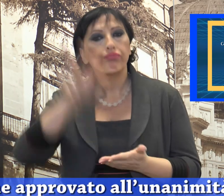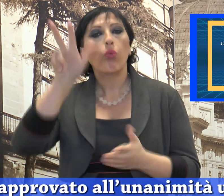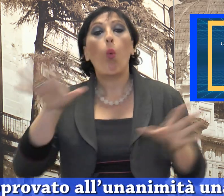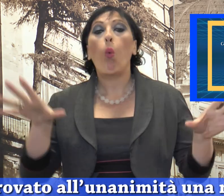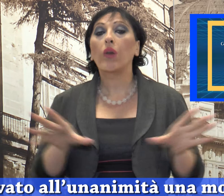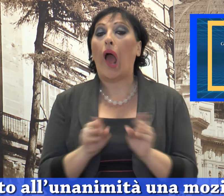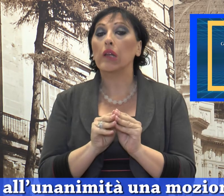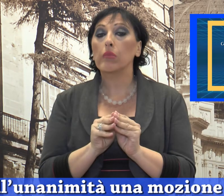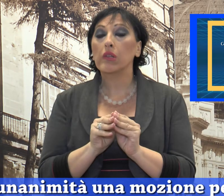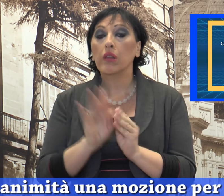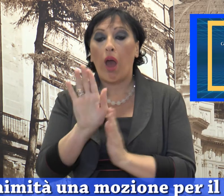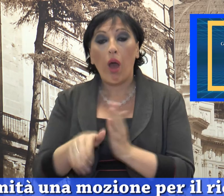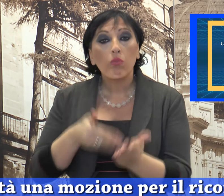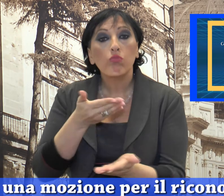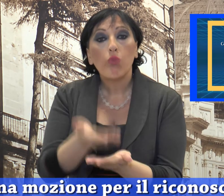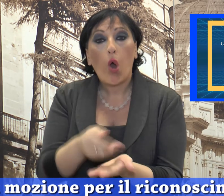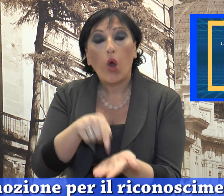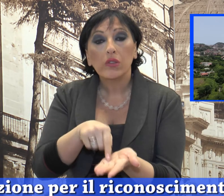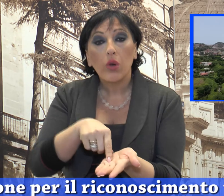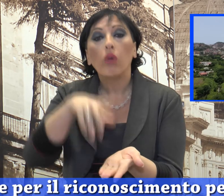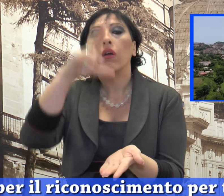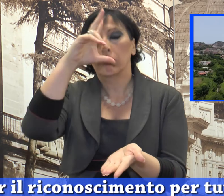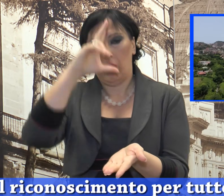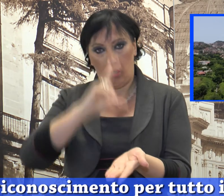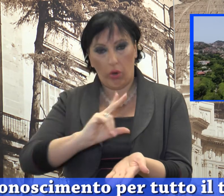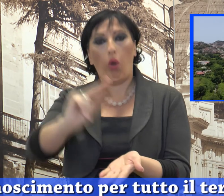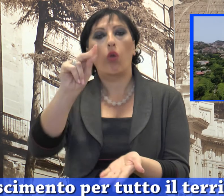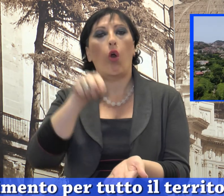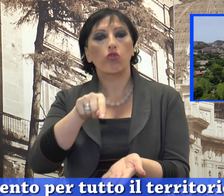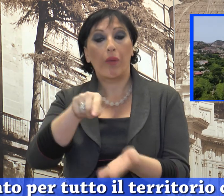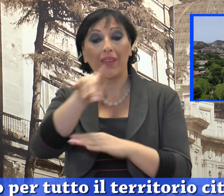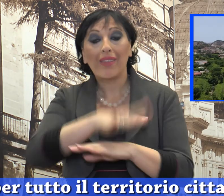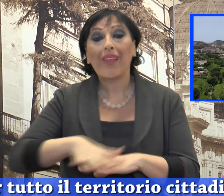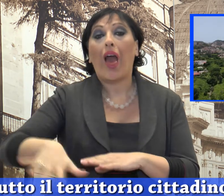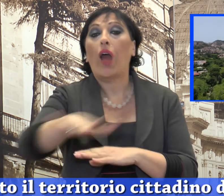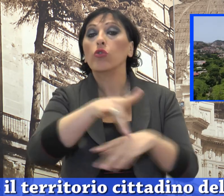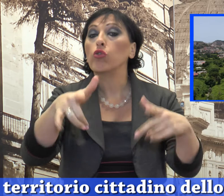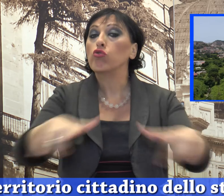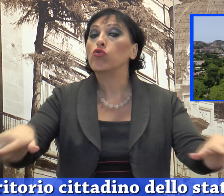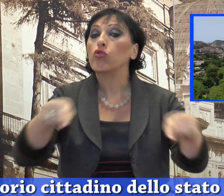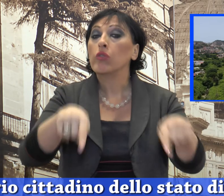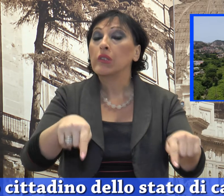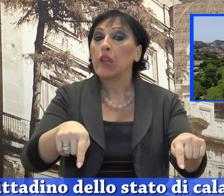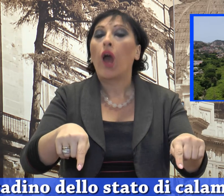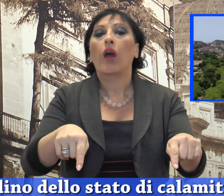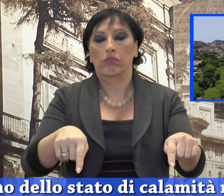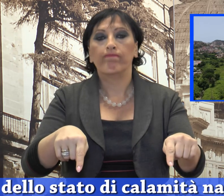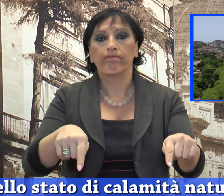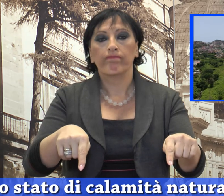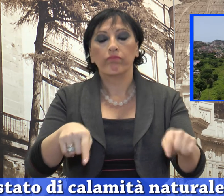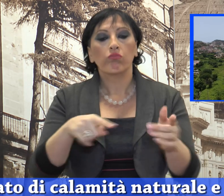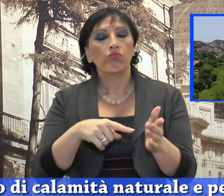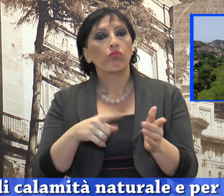all'unanimità una mozione per il riconoscimento per tutto il territorio cittadino dello stato di